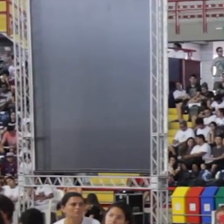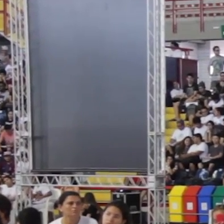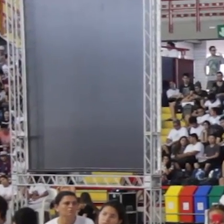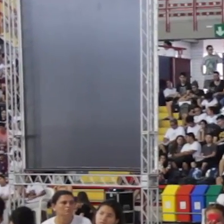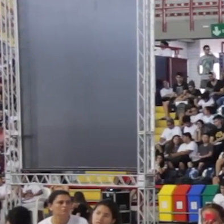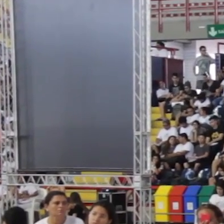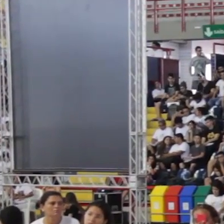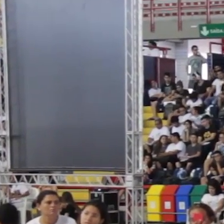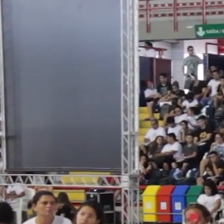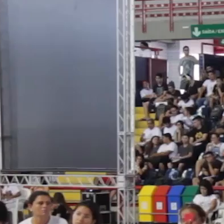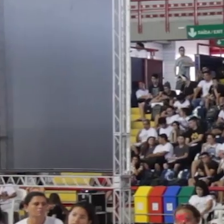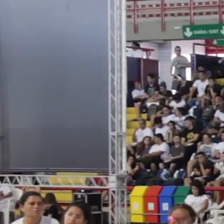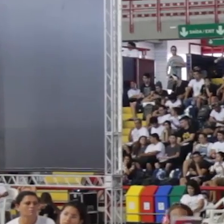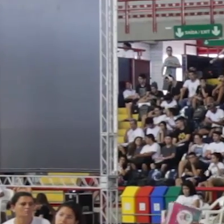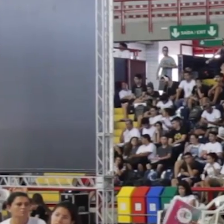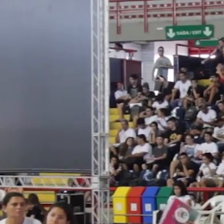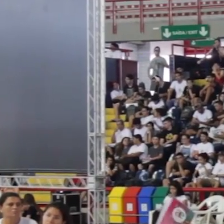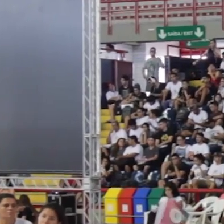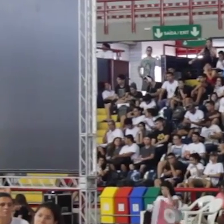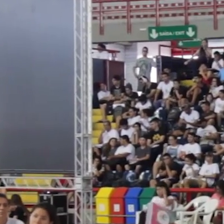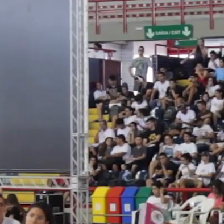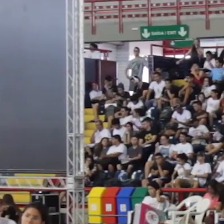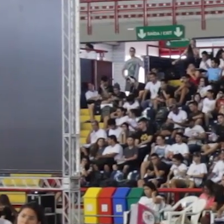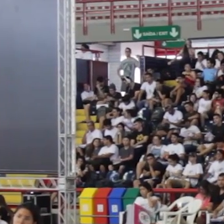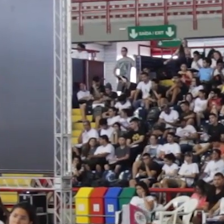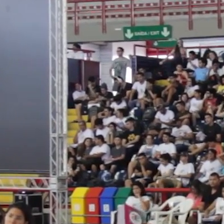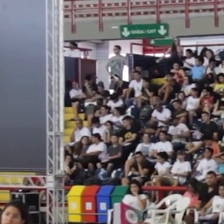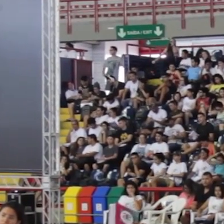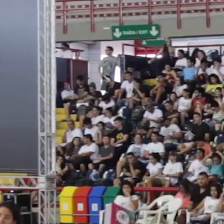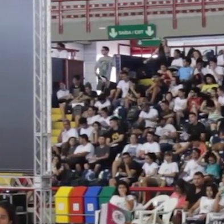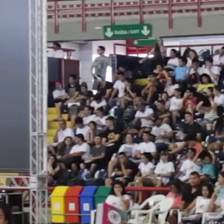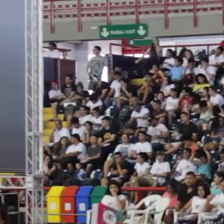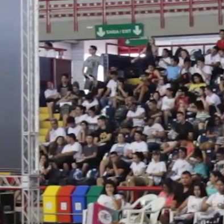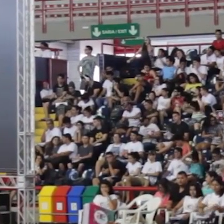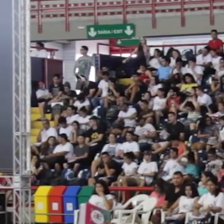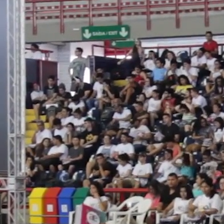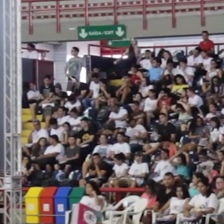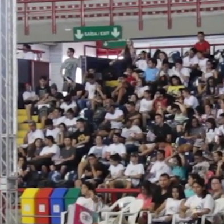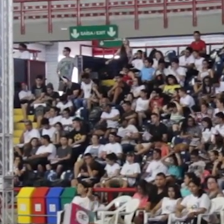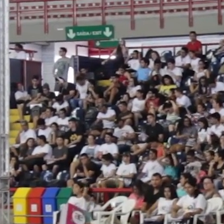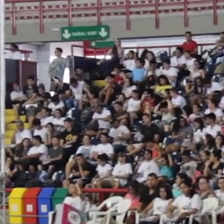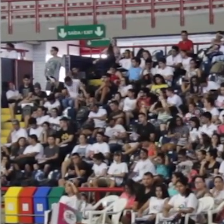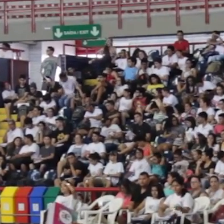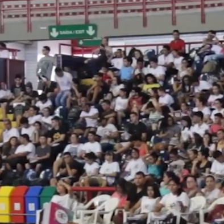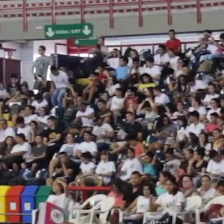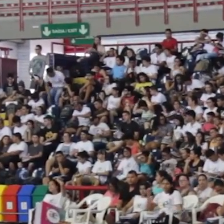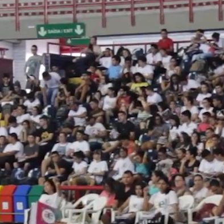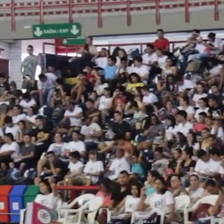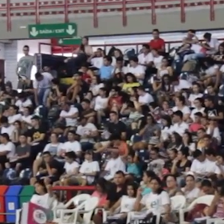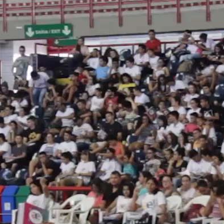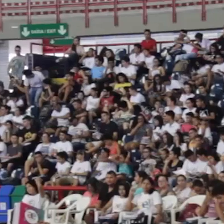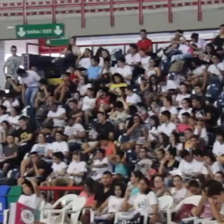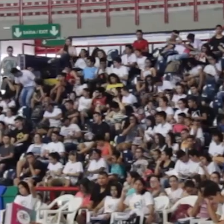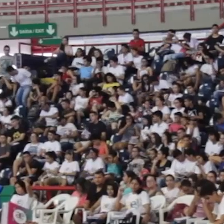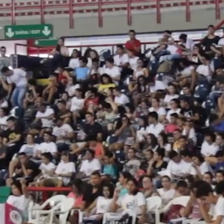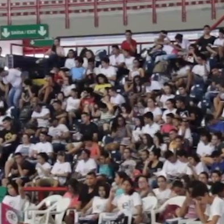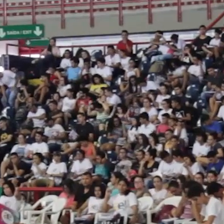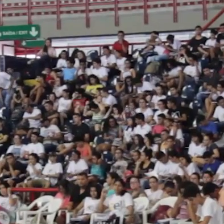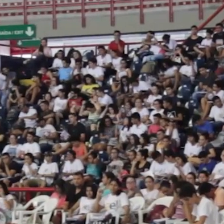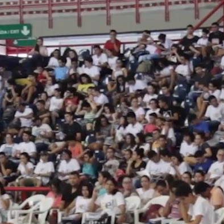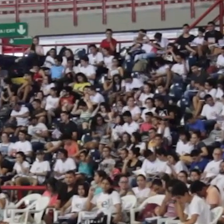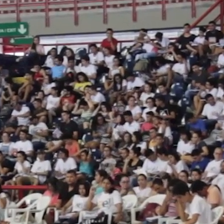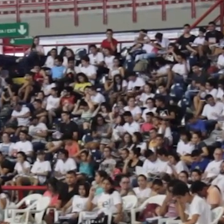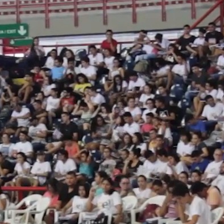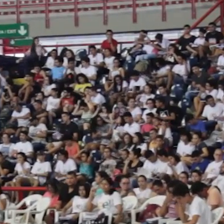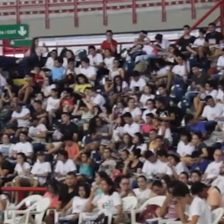meio das redes sociais, tá? A fim de quê? A fim de resolver um problema, a fim de minimizar um problema, a